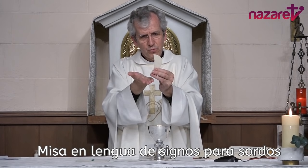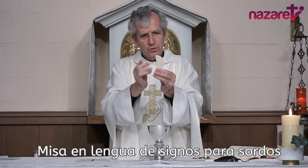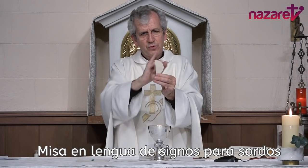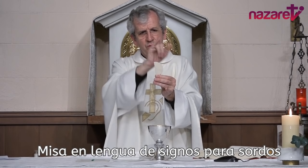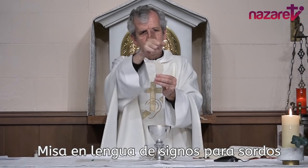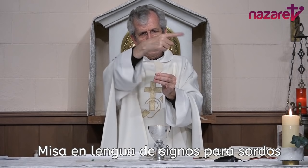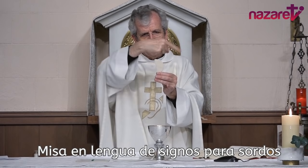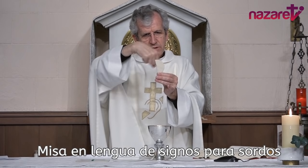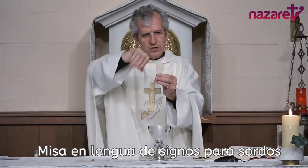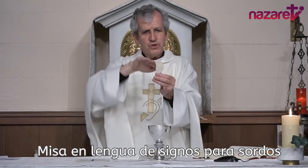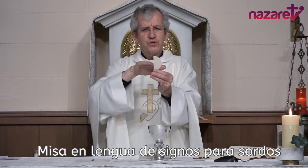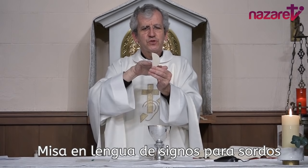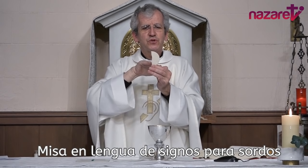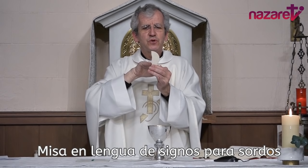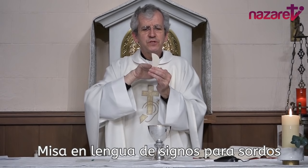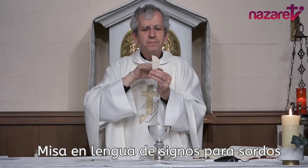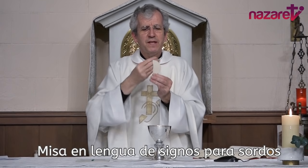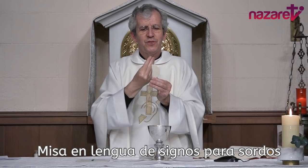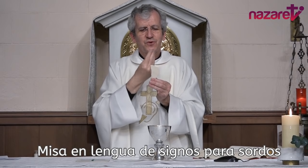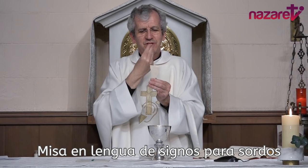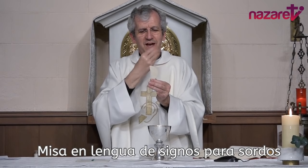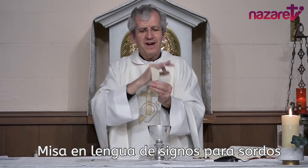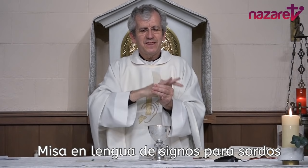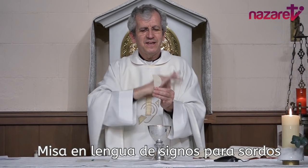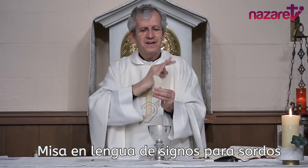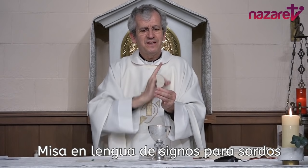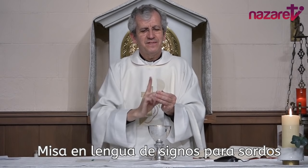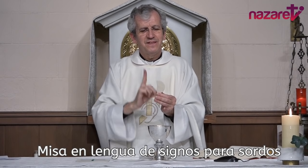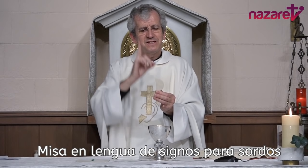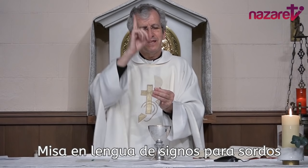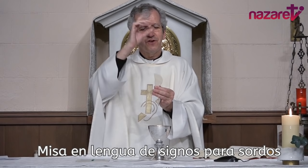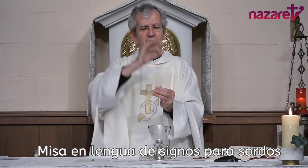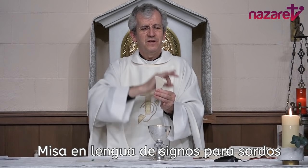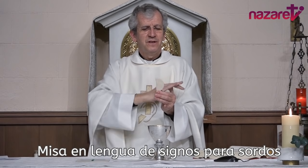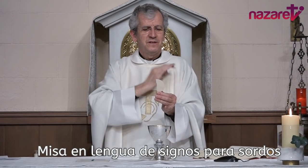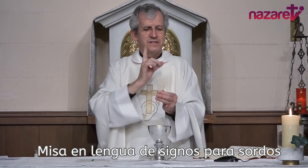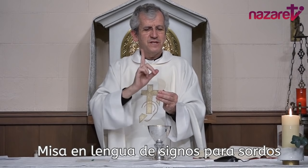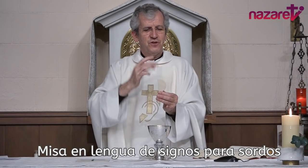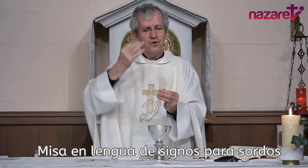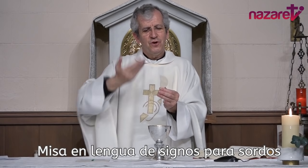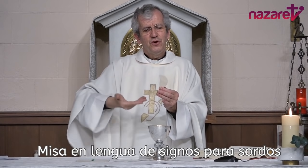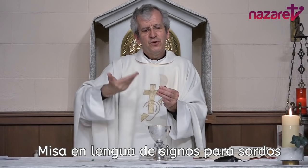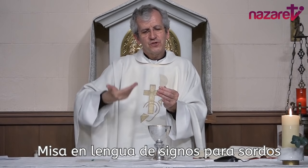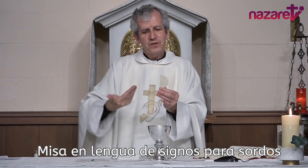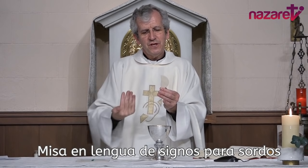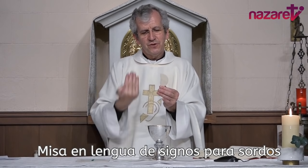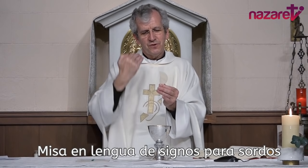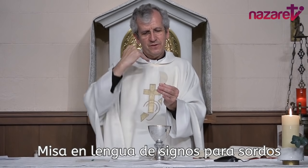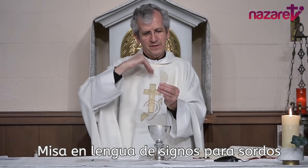mundo. Dichosos los invitados a la cena del Señor. Señor, no soy digno de